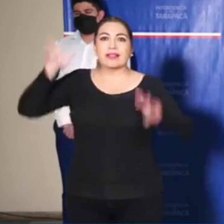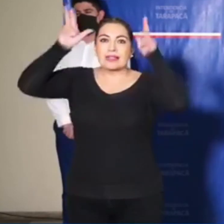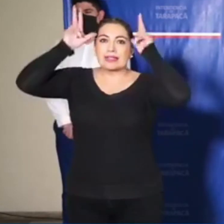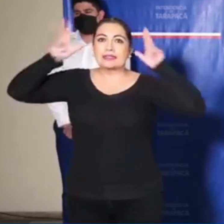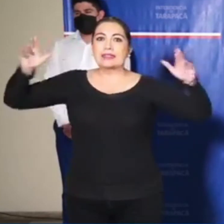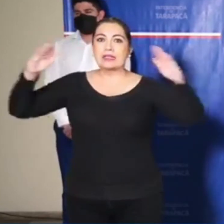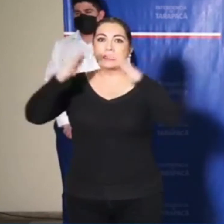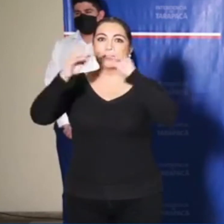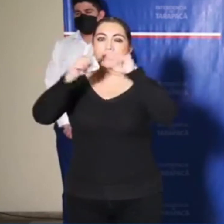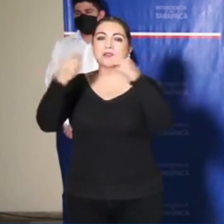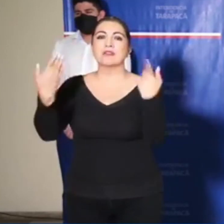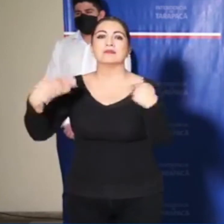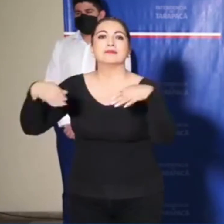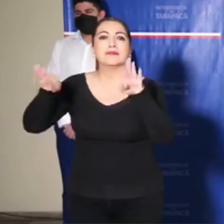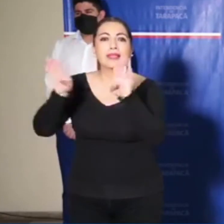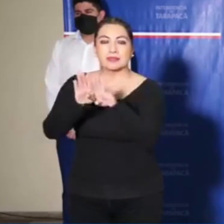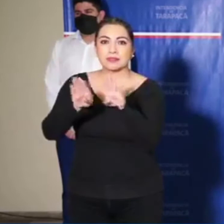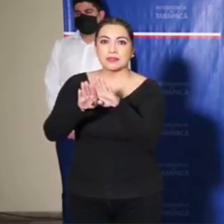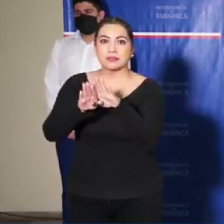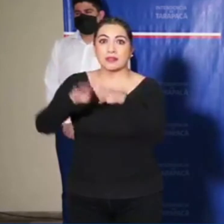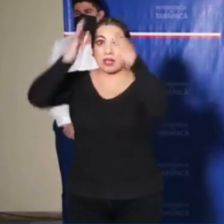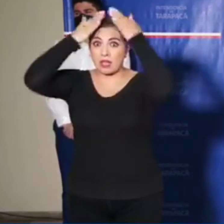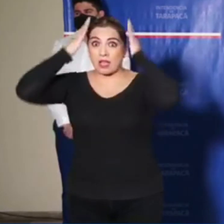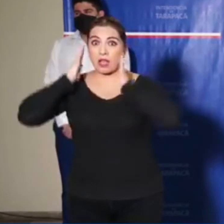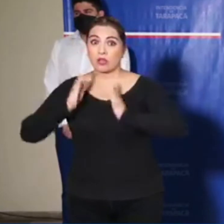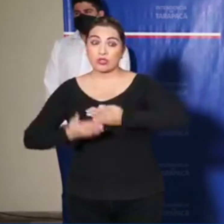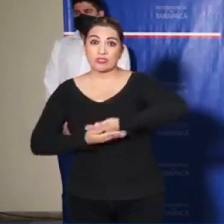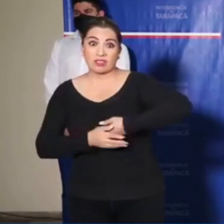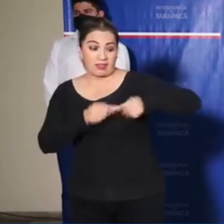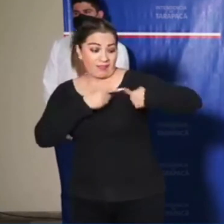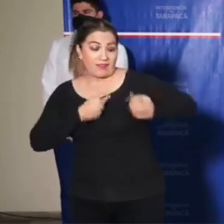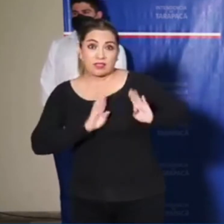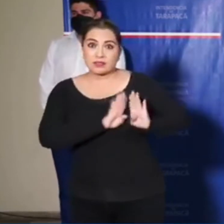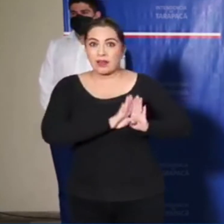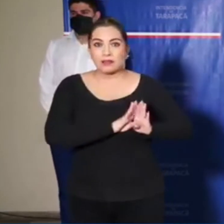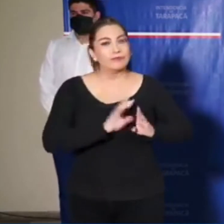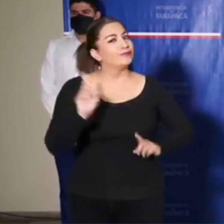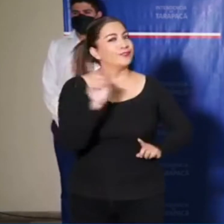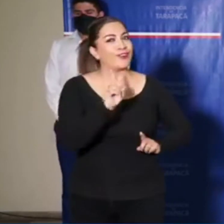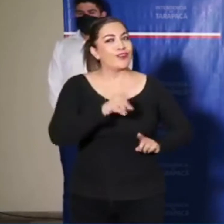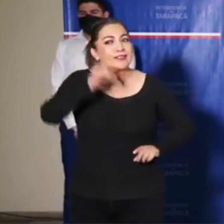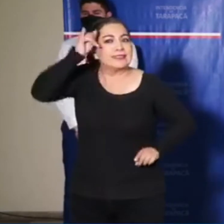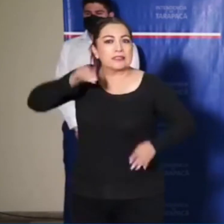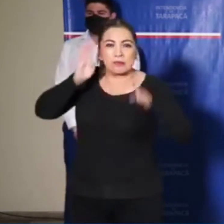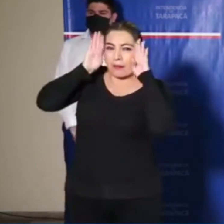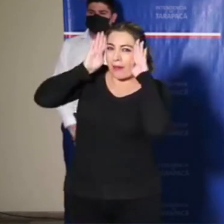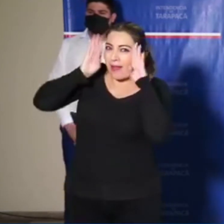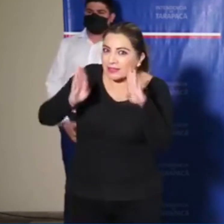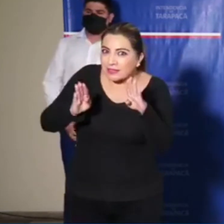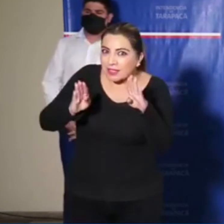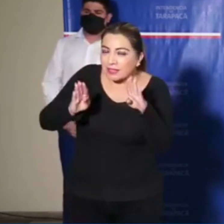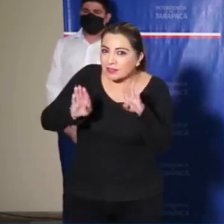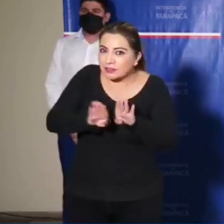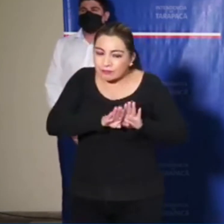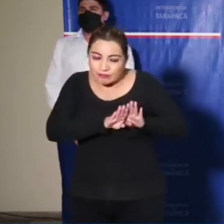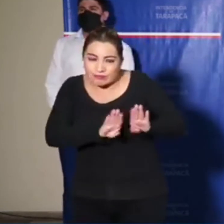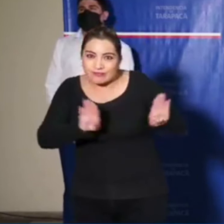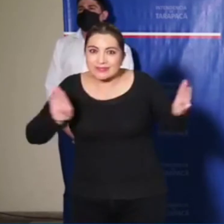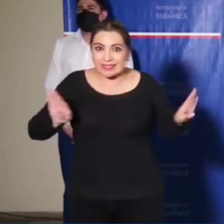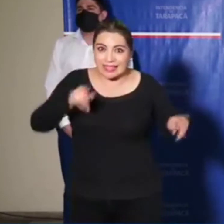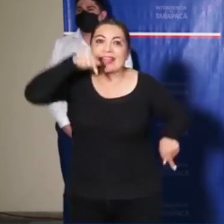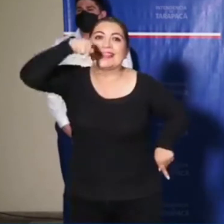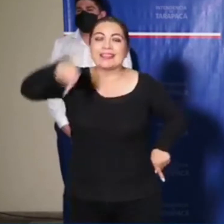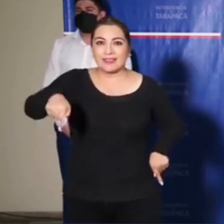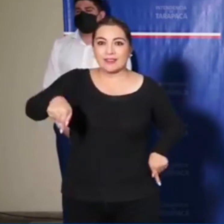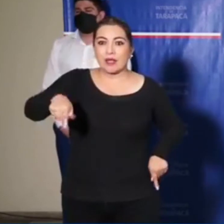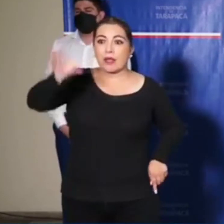cerrado, pero el corazón de la Virgen no está cerrado. Está siempre atento, abierto y dispuesto